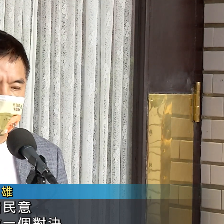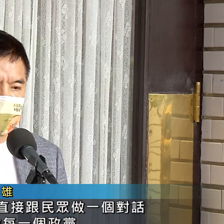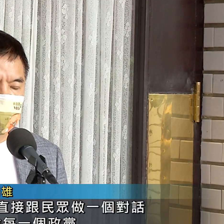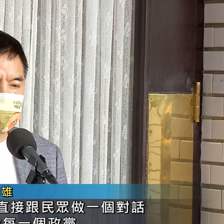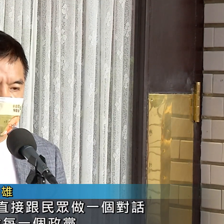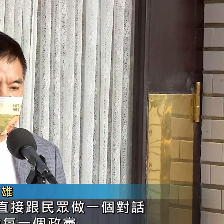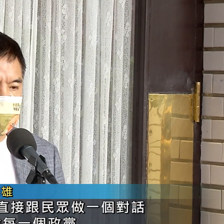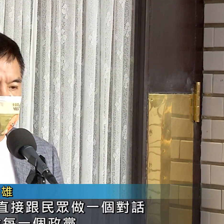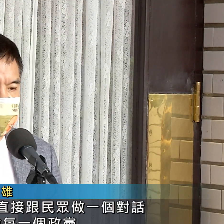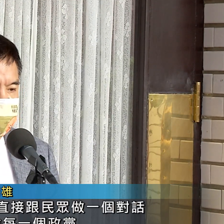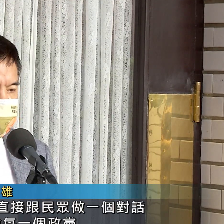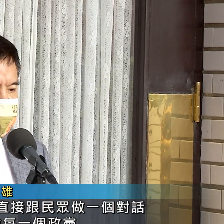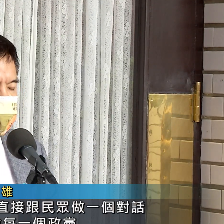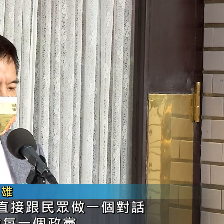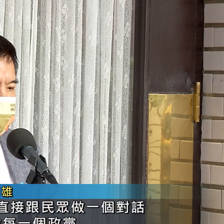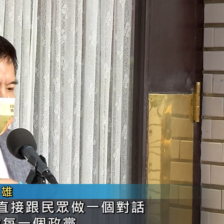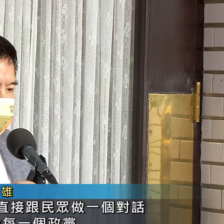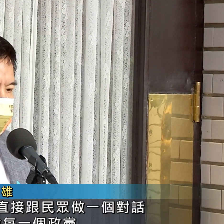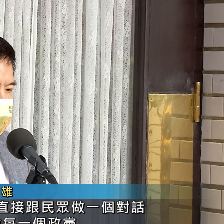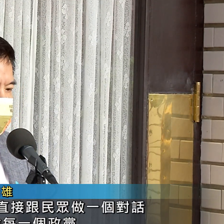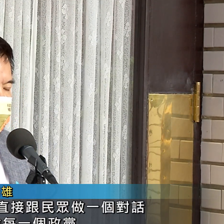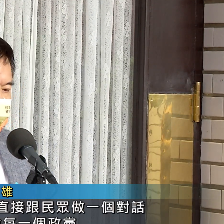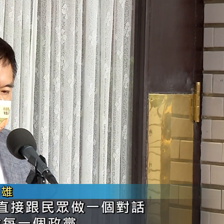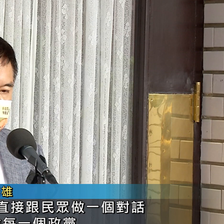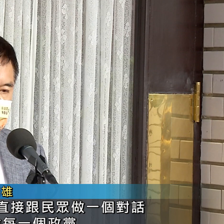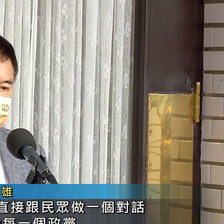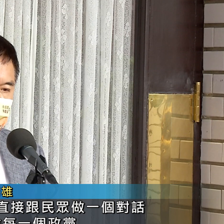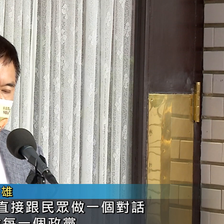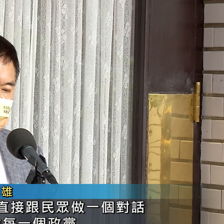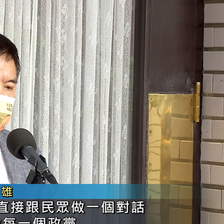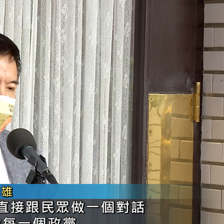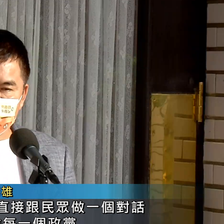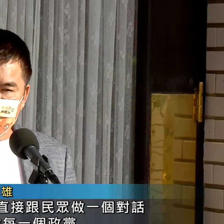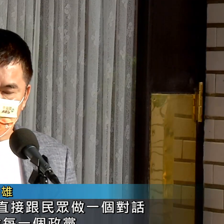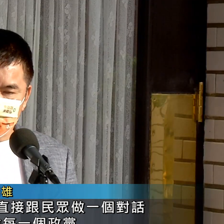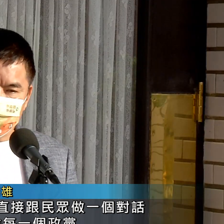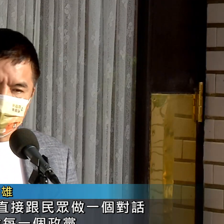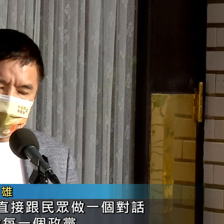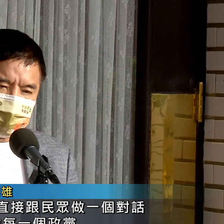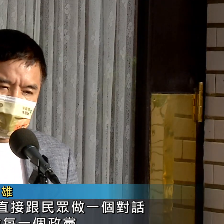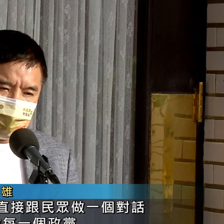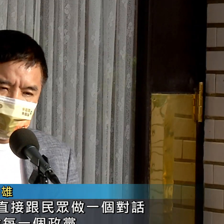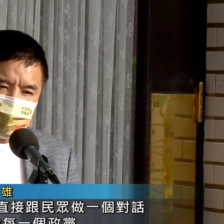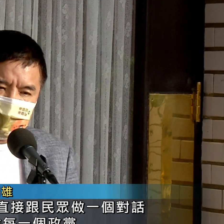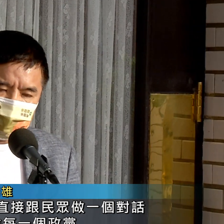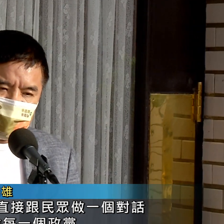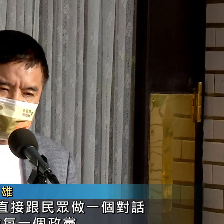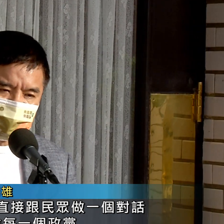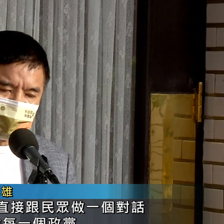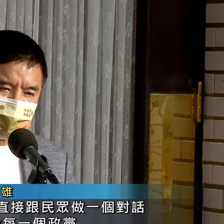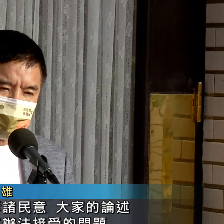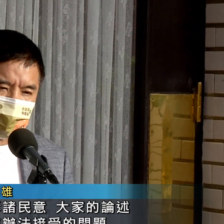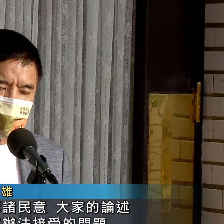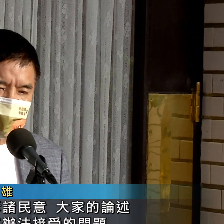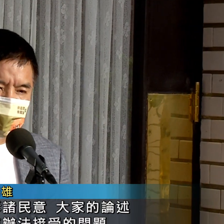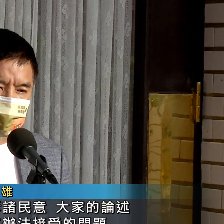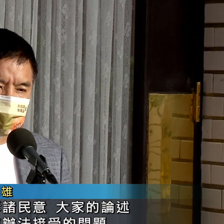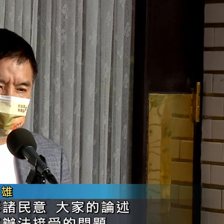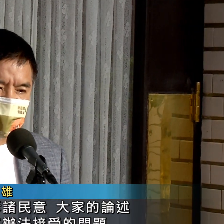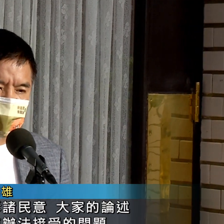我们当然要也直接的跟民众来做一个对话。那这个部分就考验每一个政党他动员的时候诉诸民意，